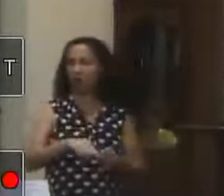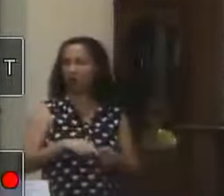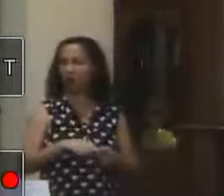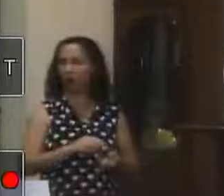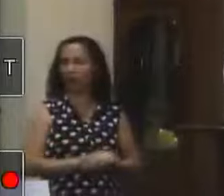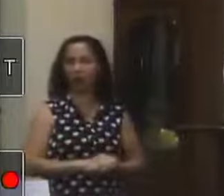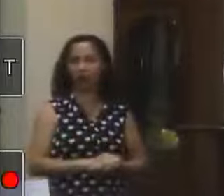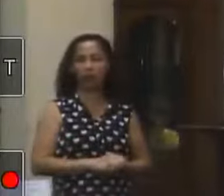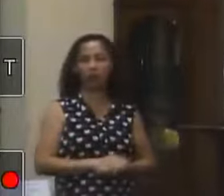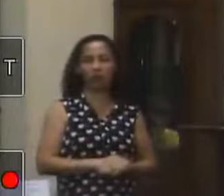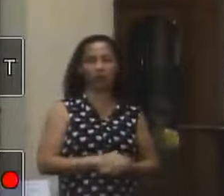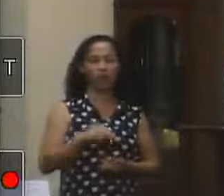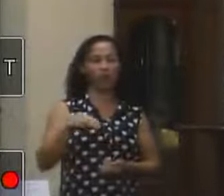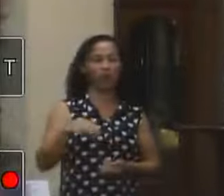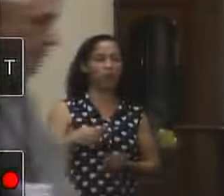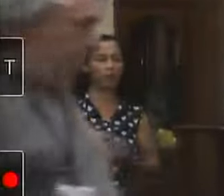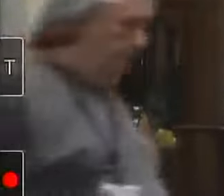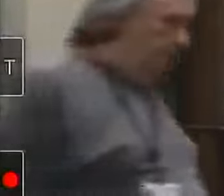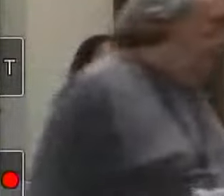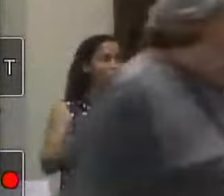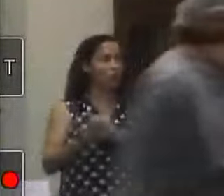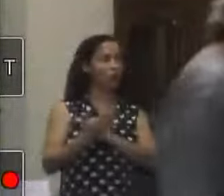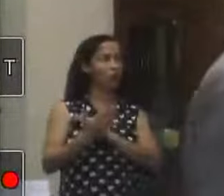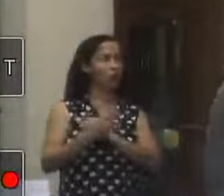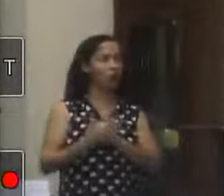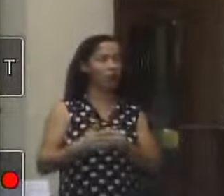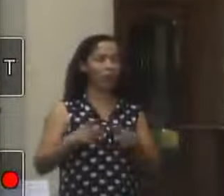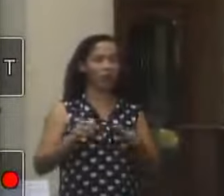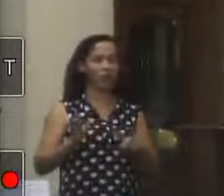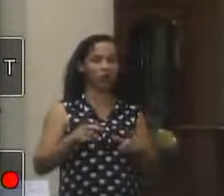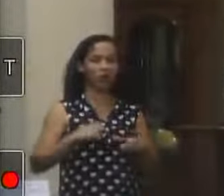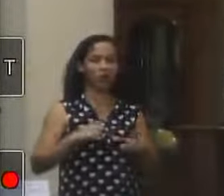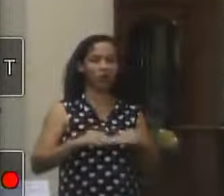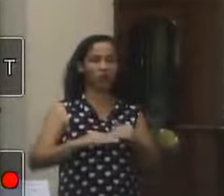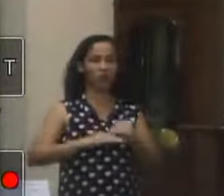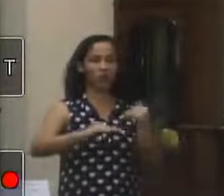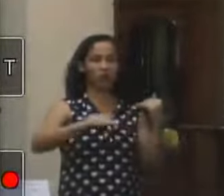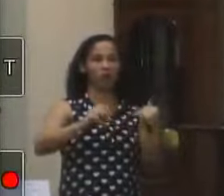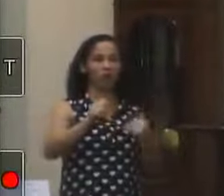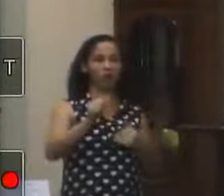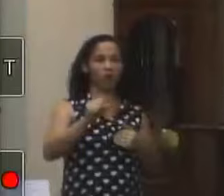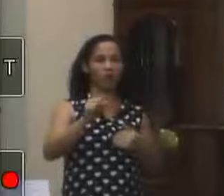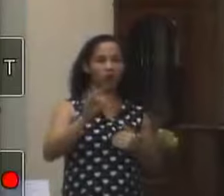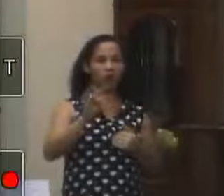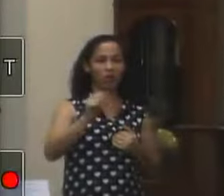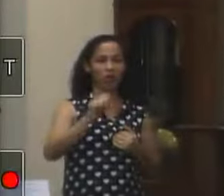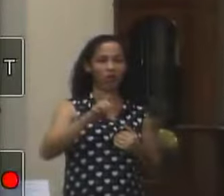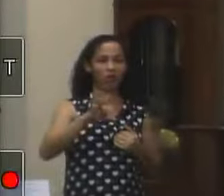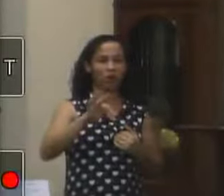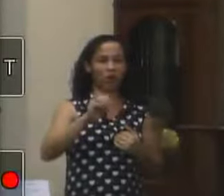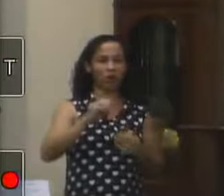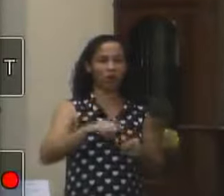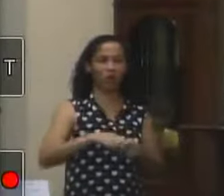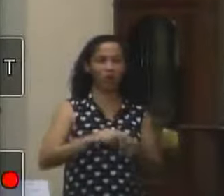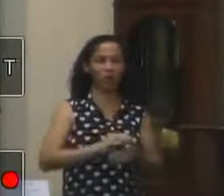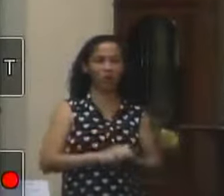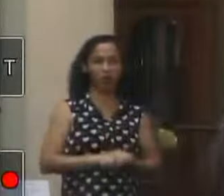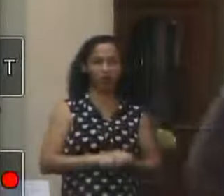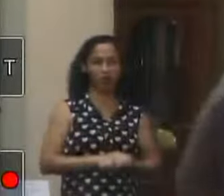material mais adequado para, principalmente, onde já existe o asfalto. Então, nós fizemos um trabalho na Varginha, de uma